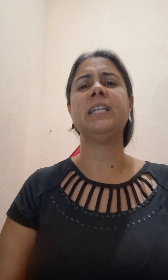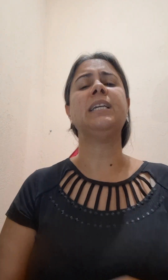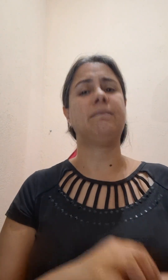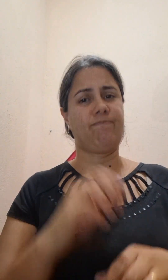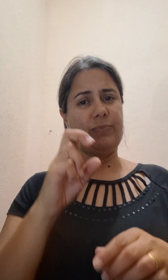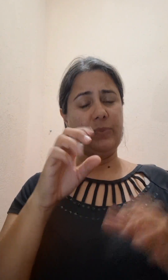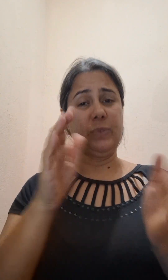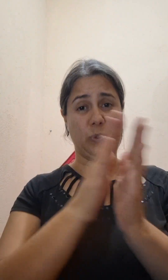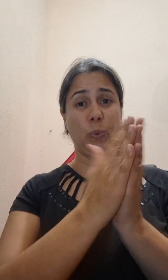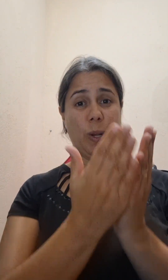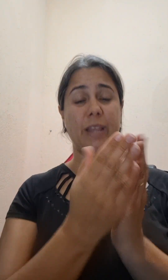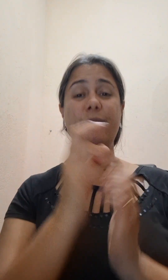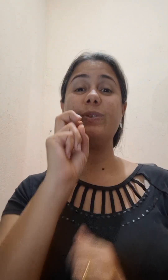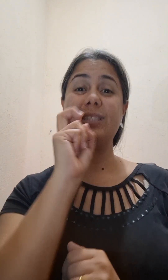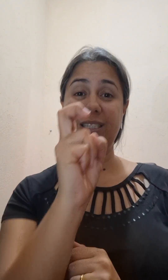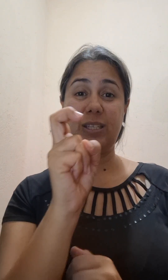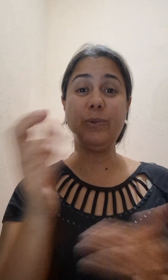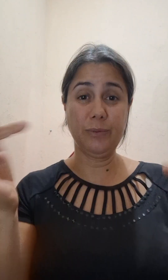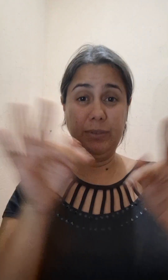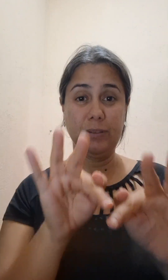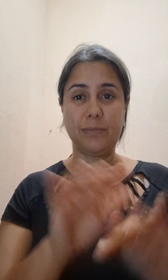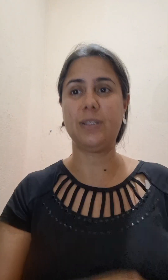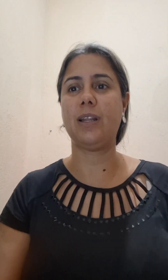106, versículo 48.